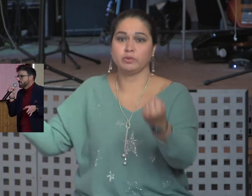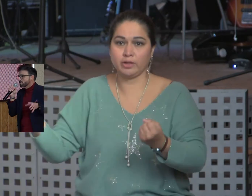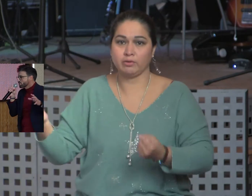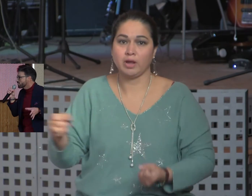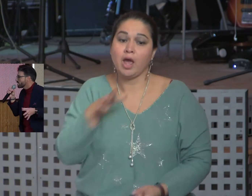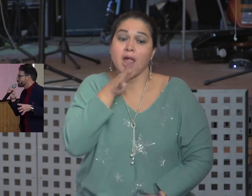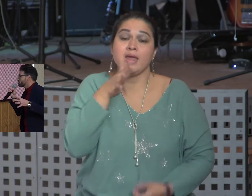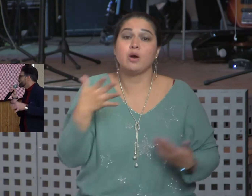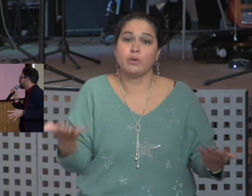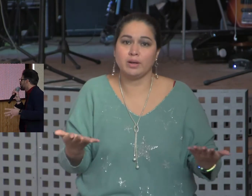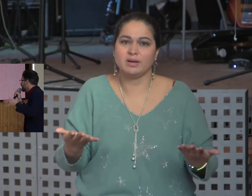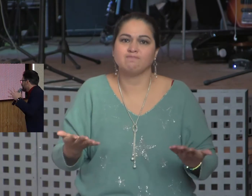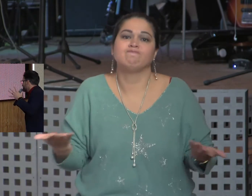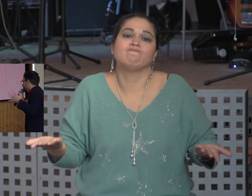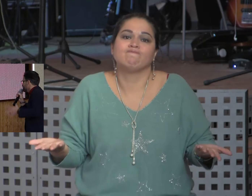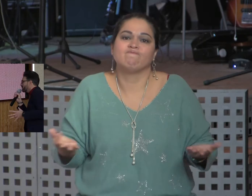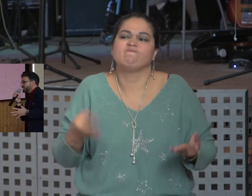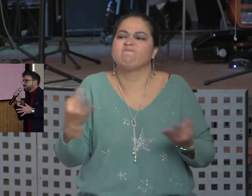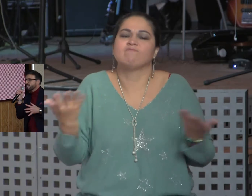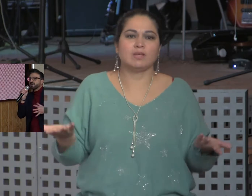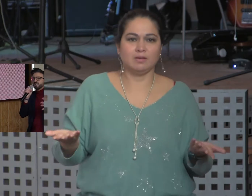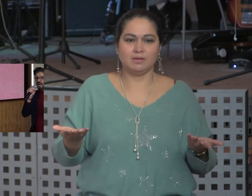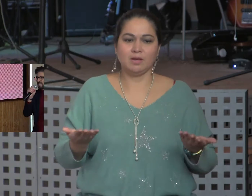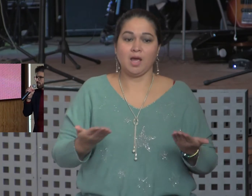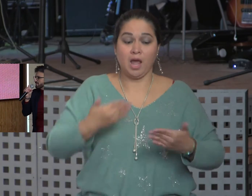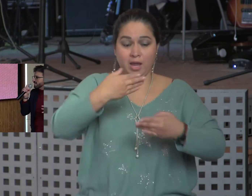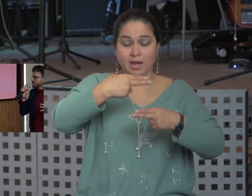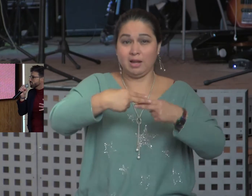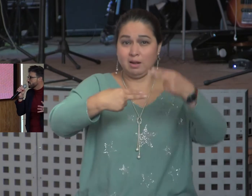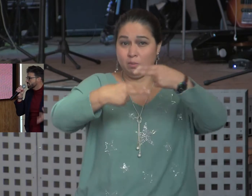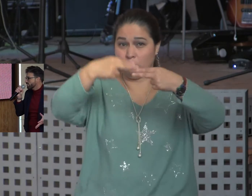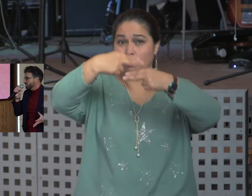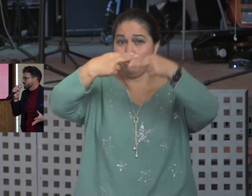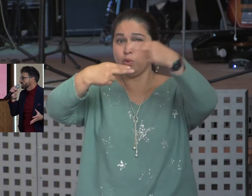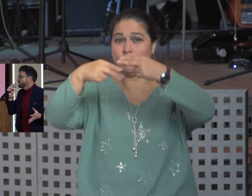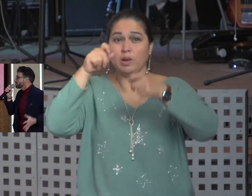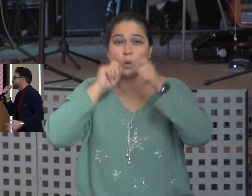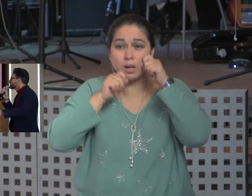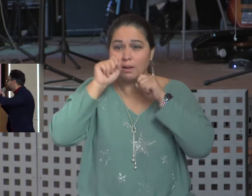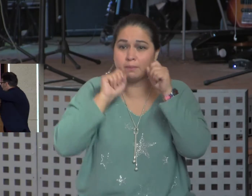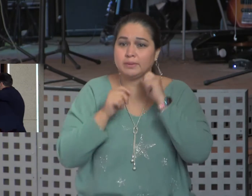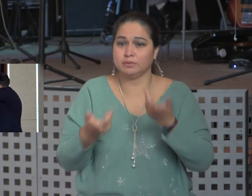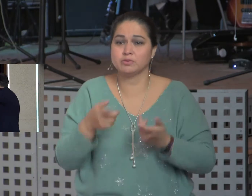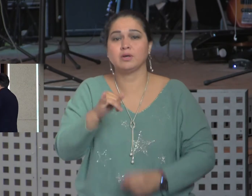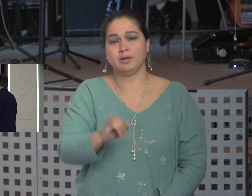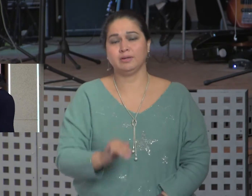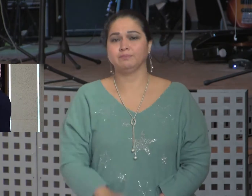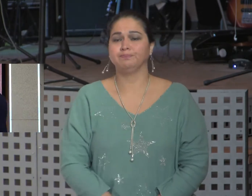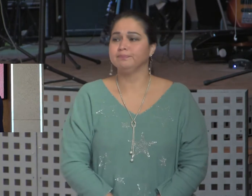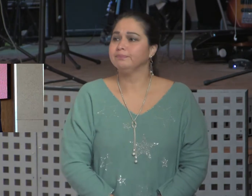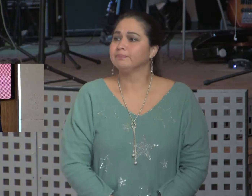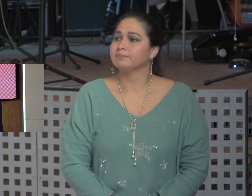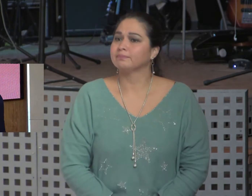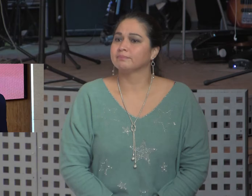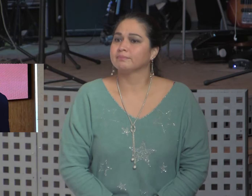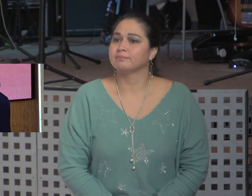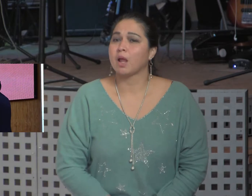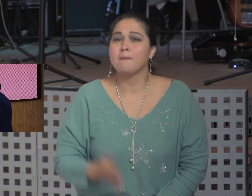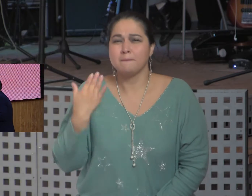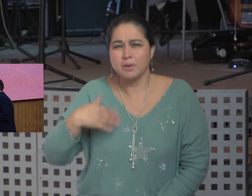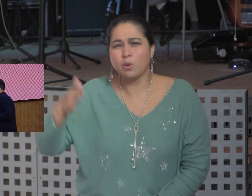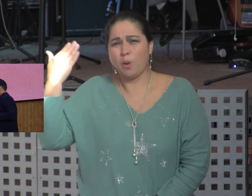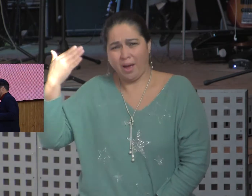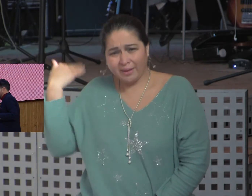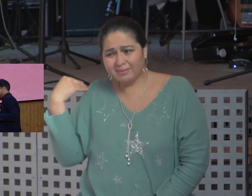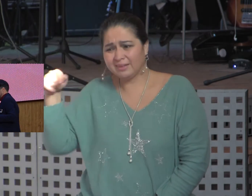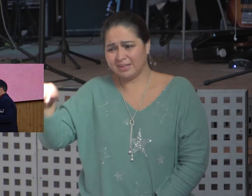lamentaciones, donde los judíos van continuamente a lamentar su situación. Pero este primer templo, que era la